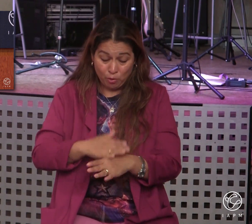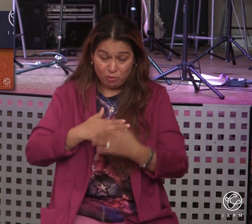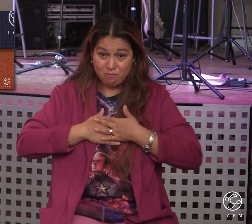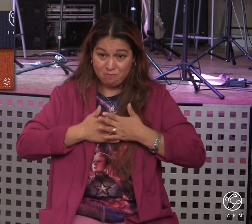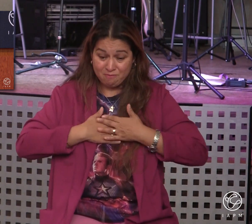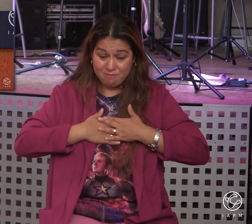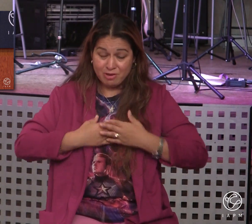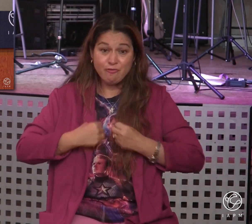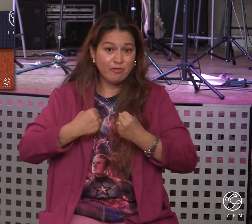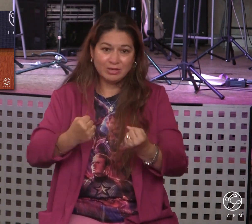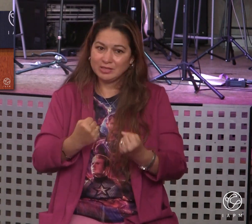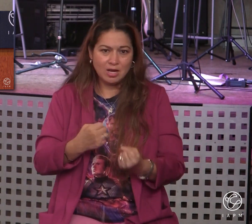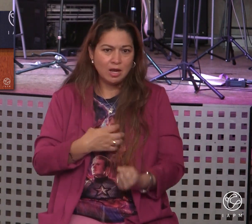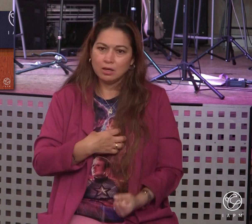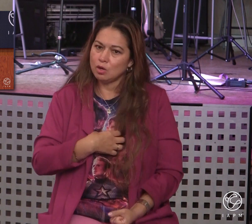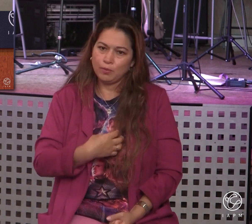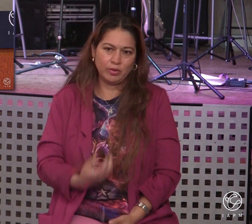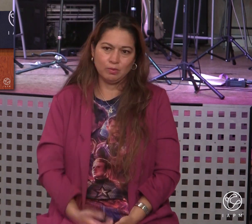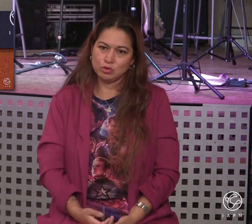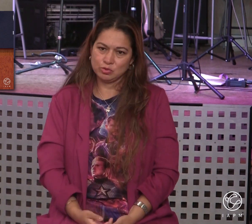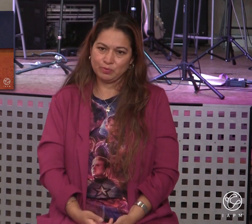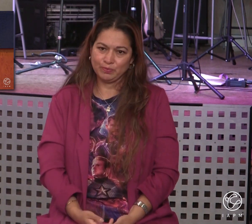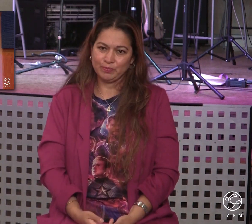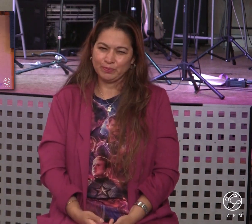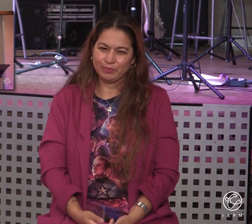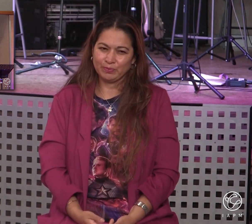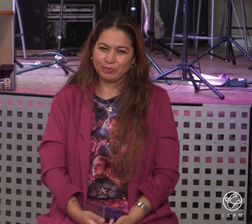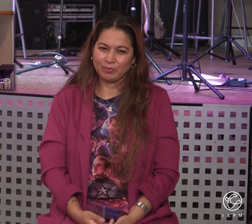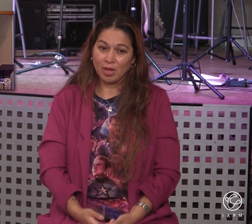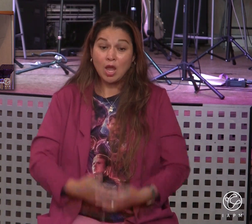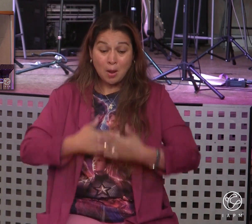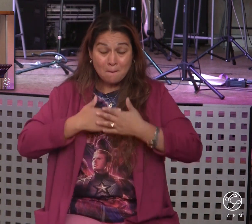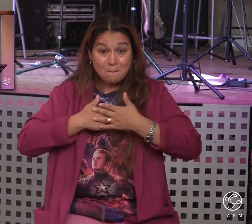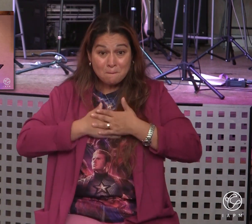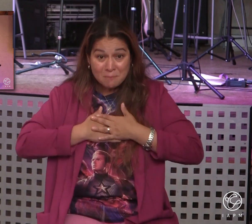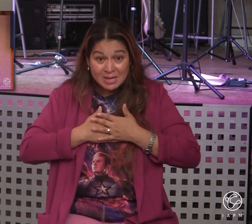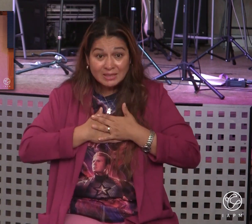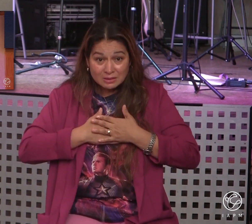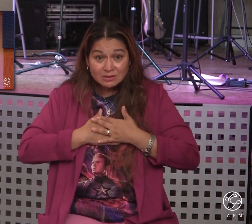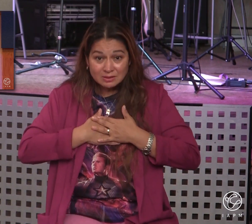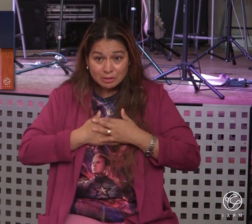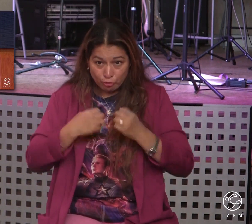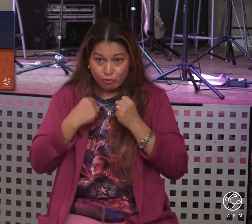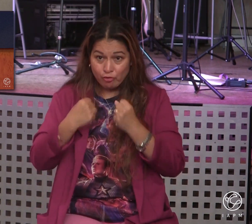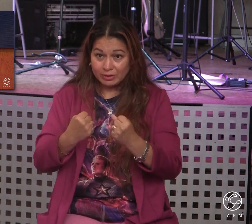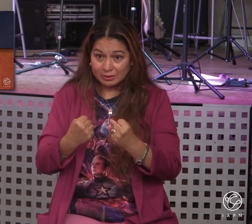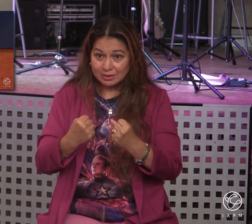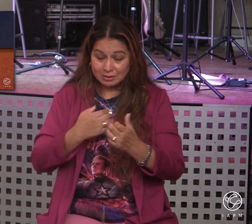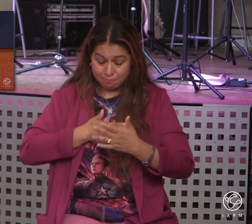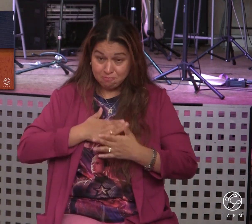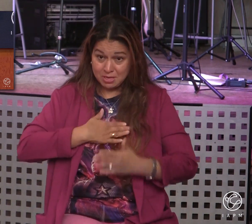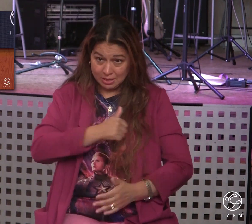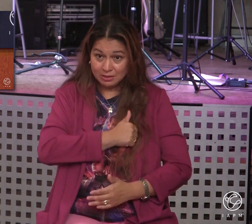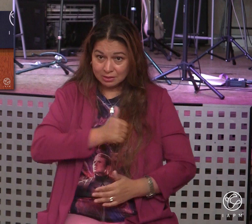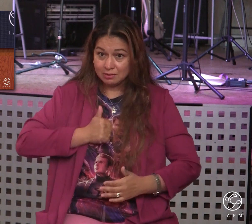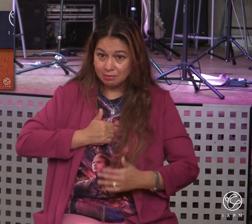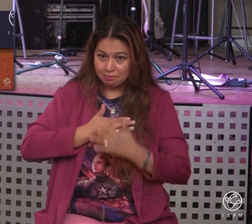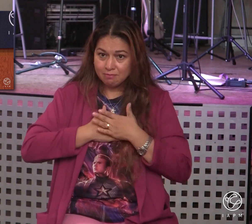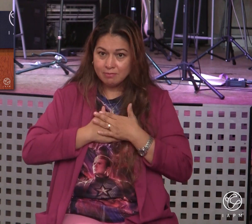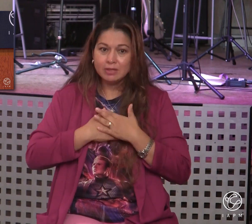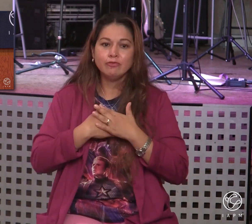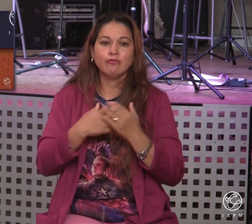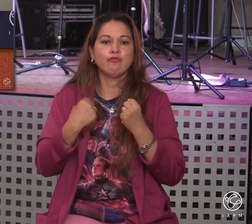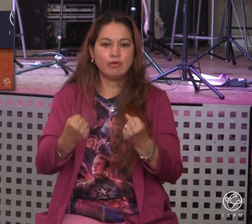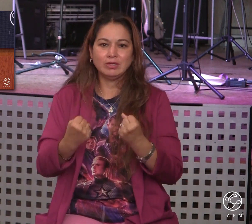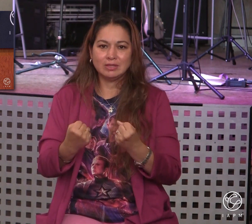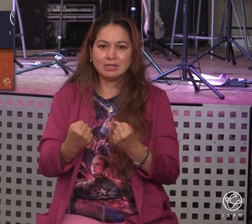mismos. Eso lo tenemos que aprender todos. Jamás, no importa que Dios te diga, Pablo Antonio, venga, vete para allá. Sí, yo soy pescador,